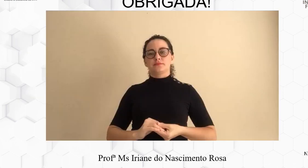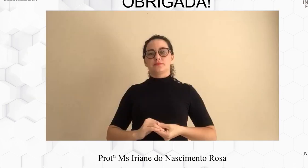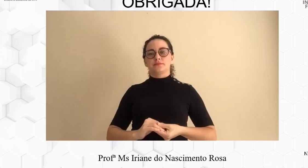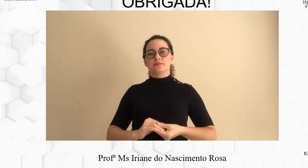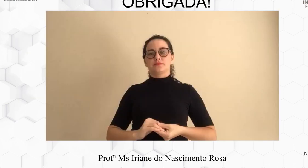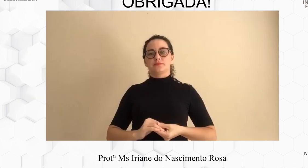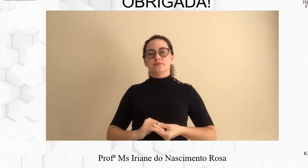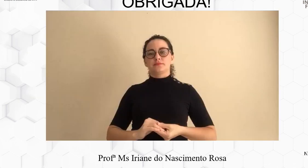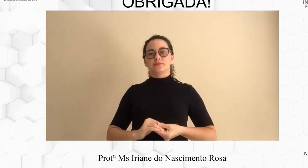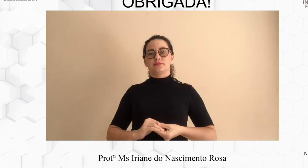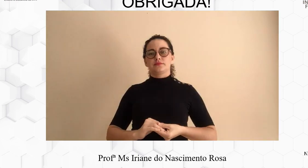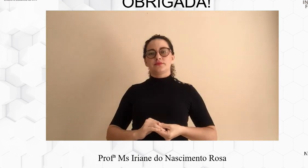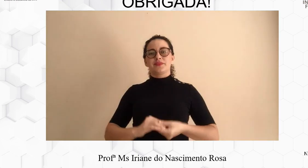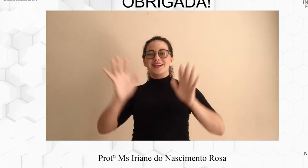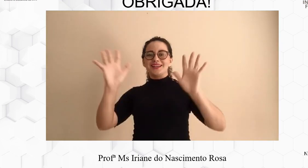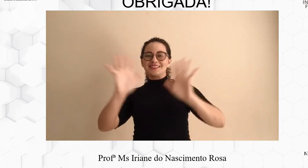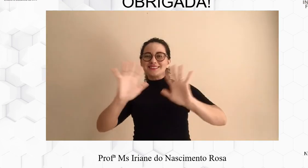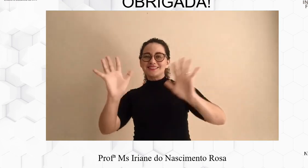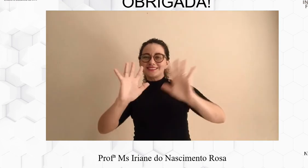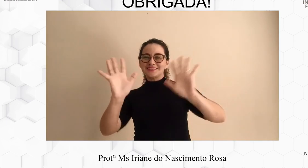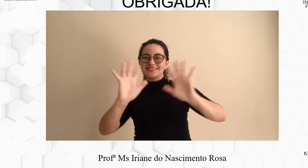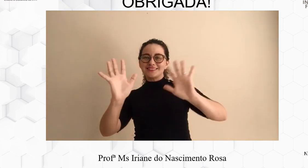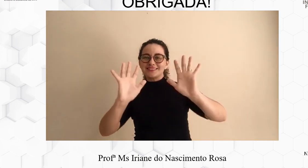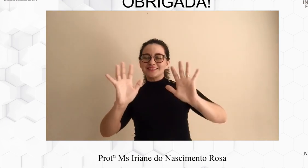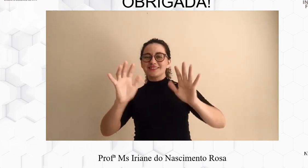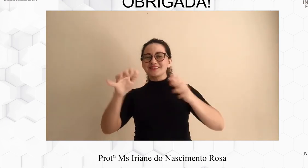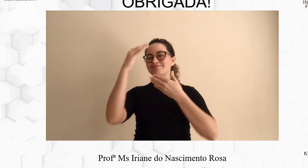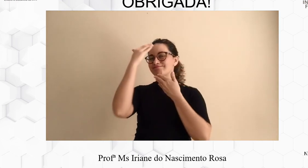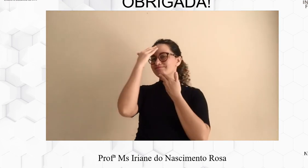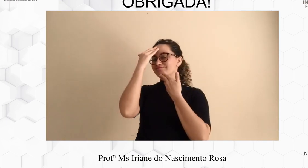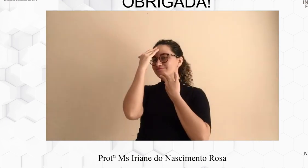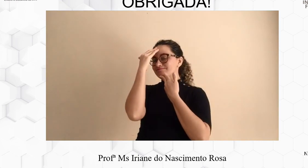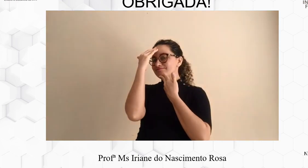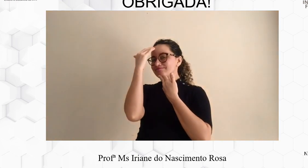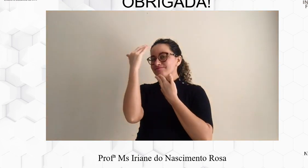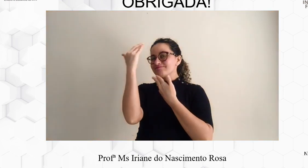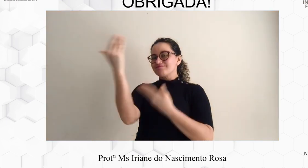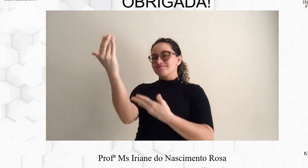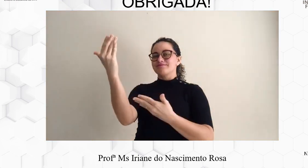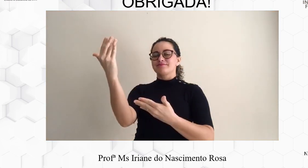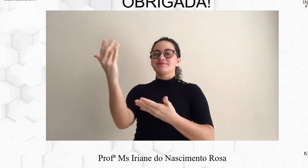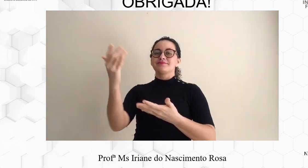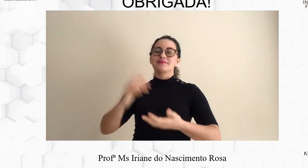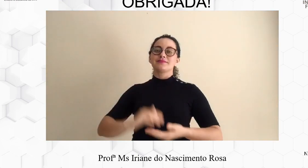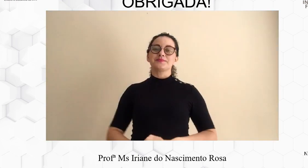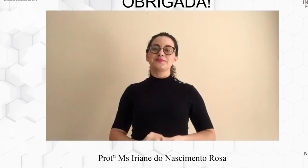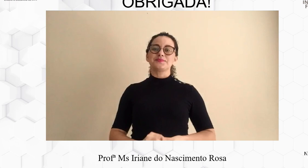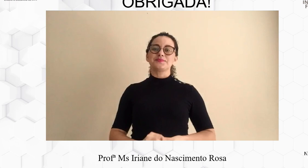prática. Então, tchau e muito obrigada.